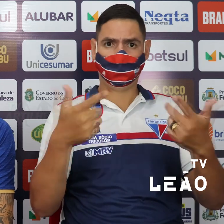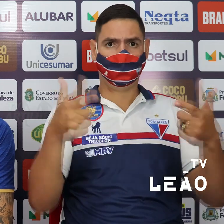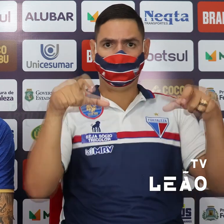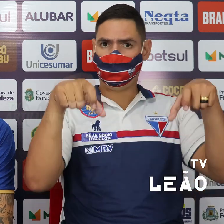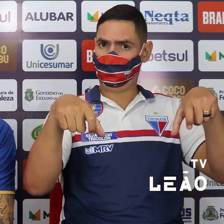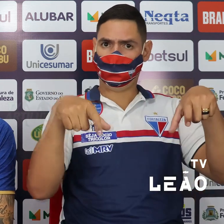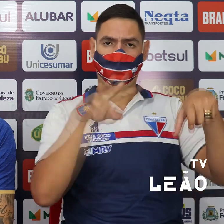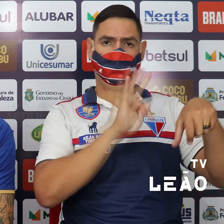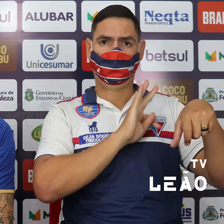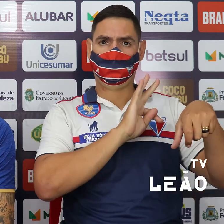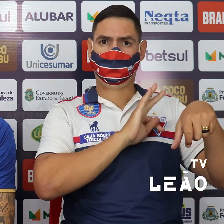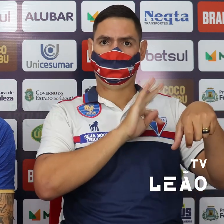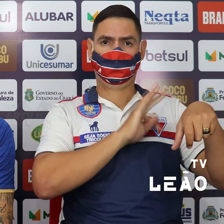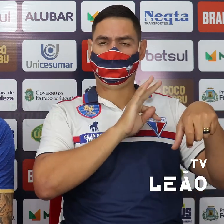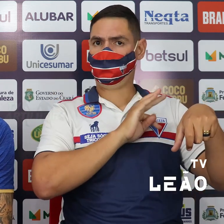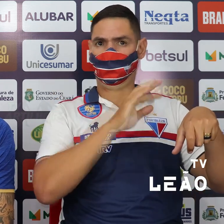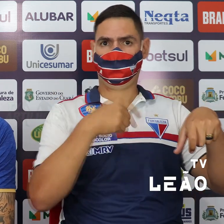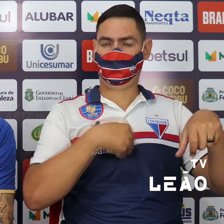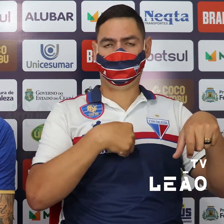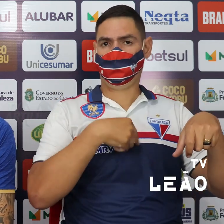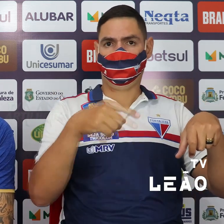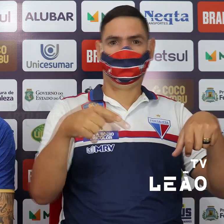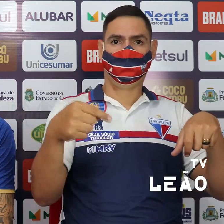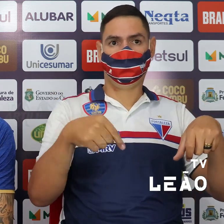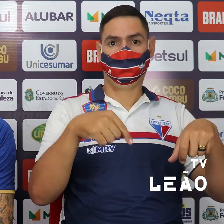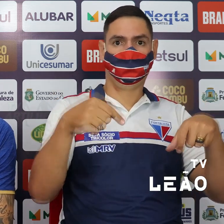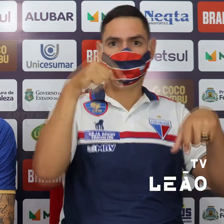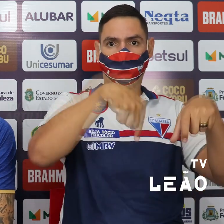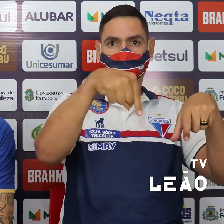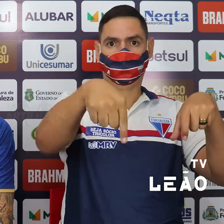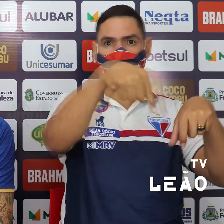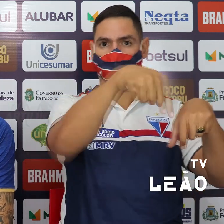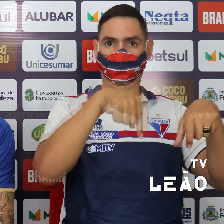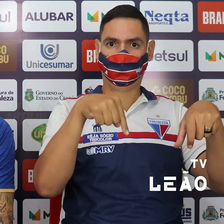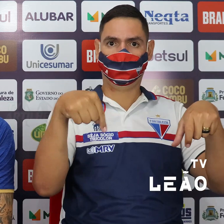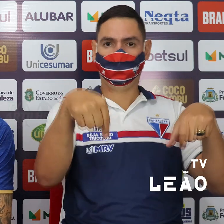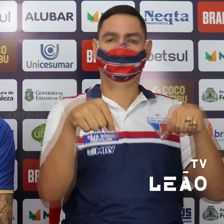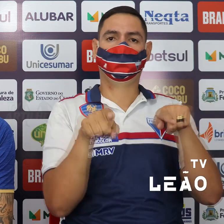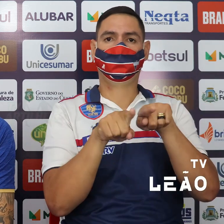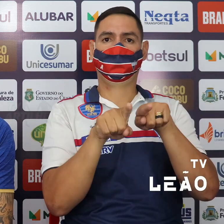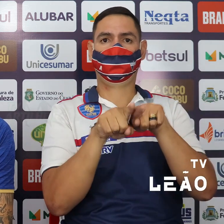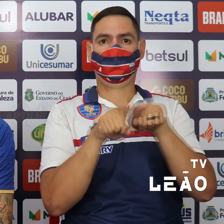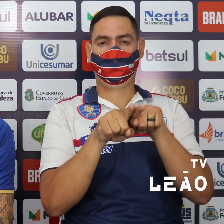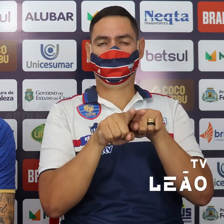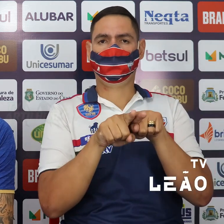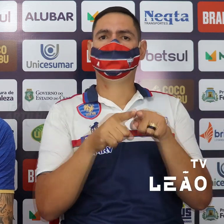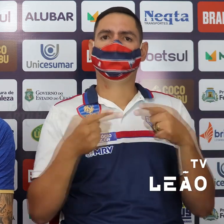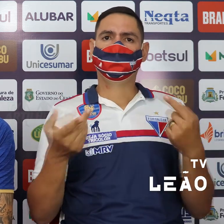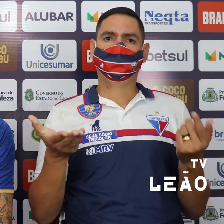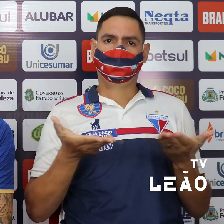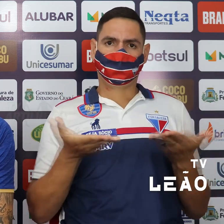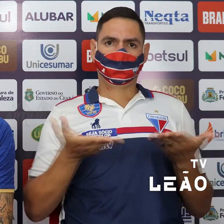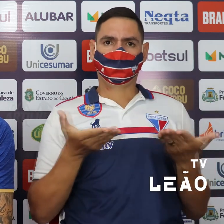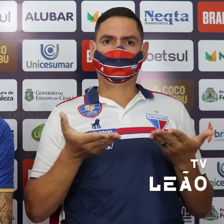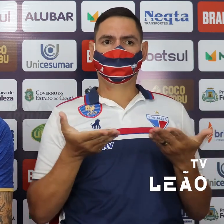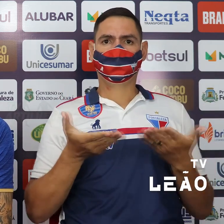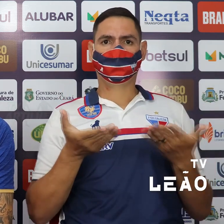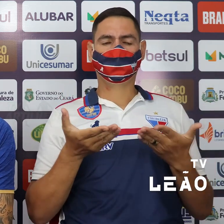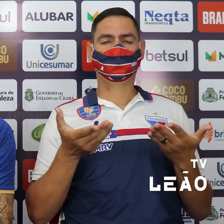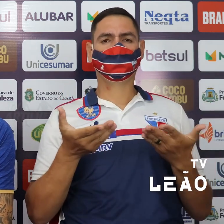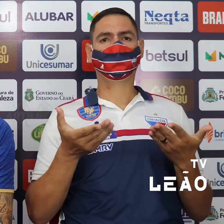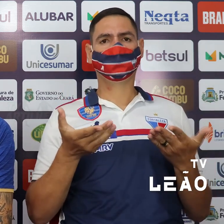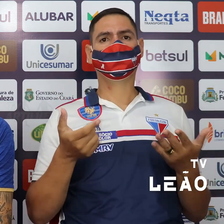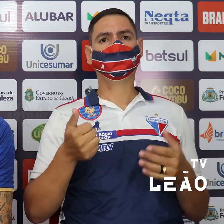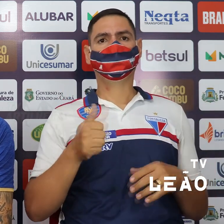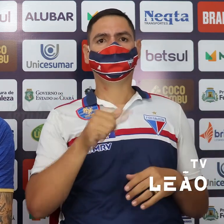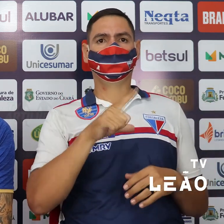professor quiser me utilizar, eu estou pronto para designar esse papel. E agora, dessa vez, não foi diferente, né, numa outra